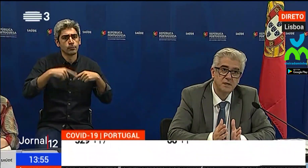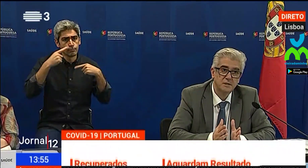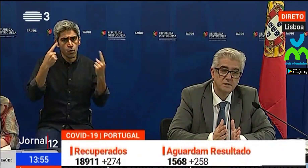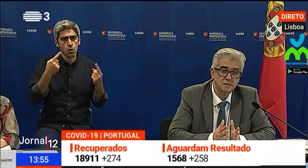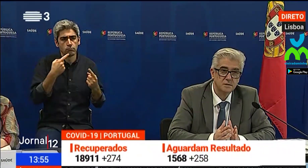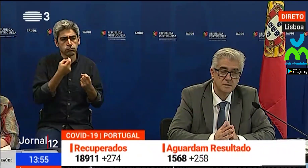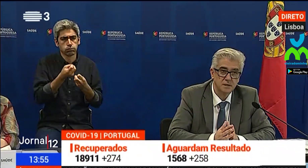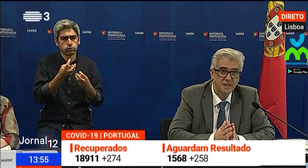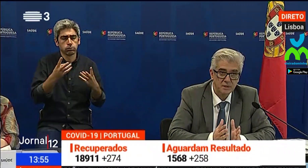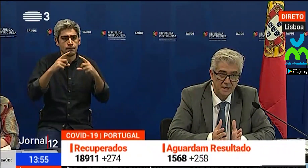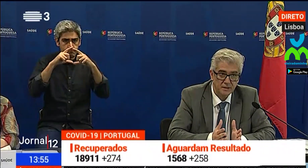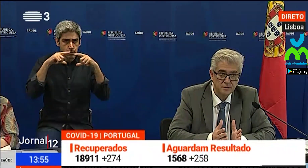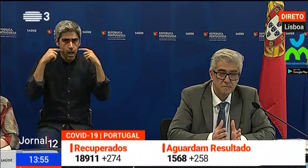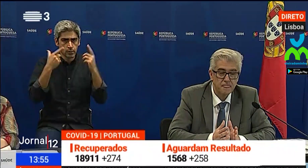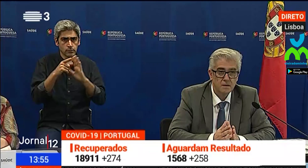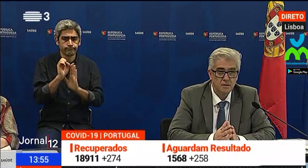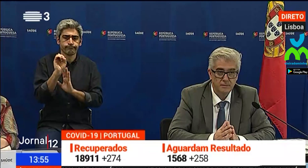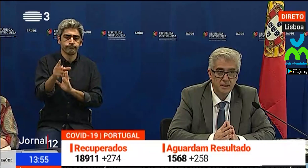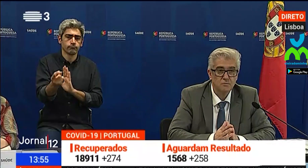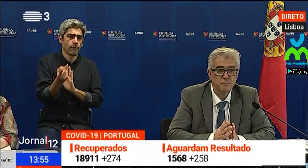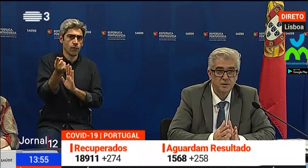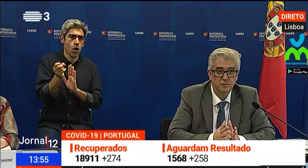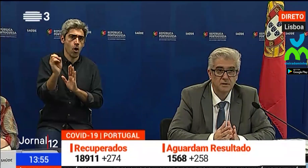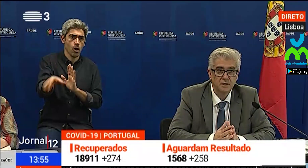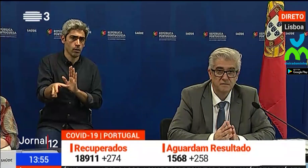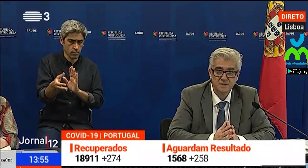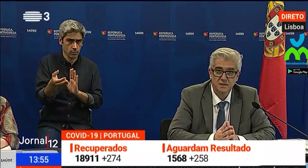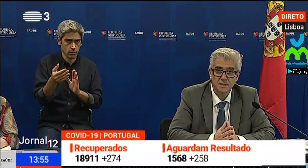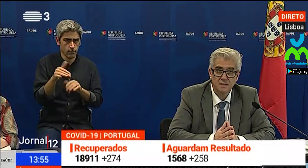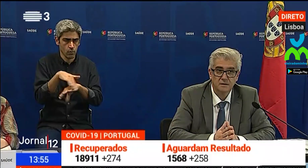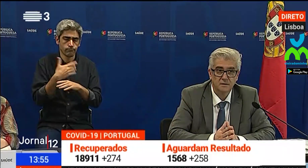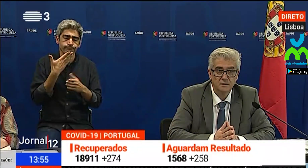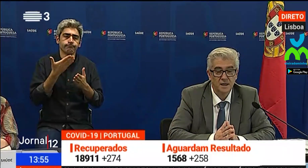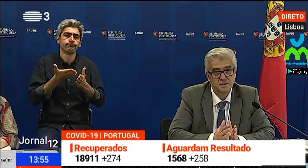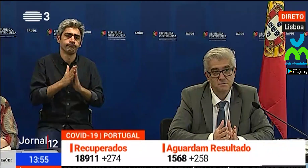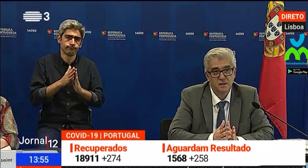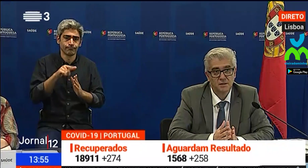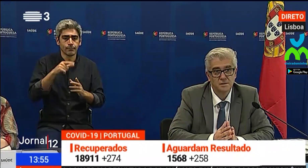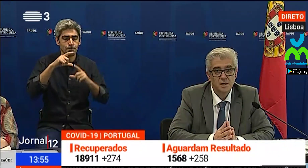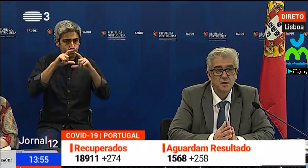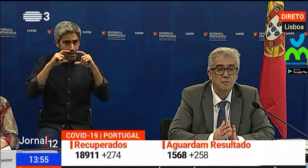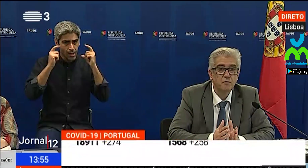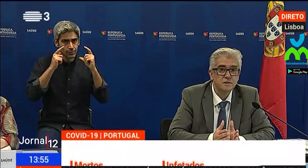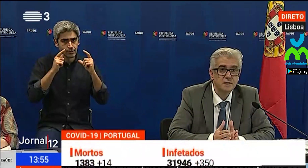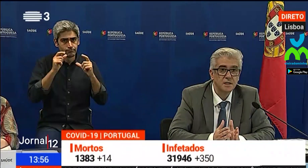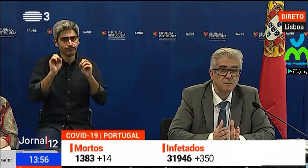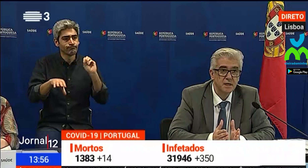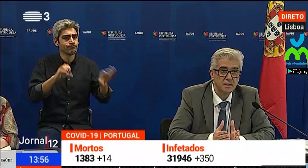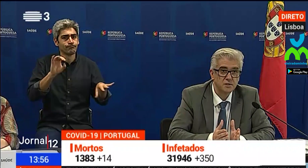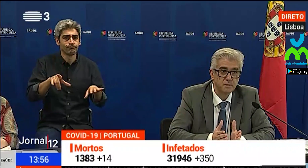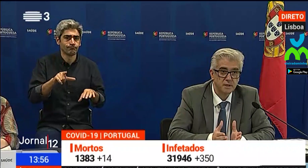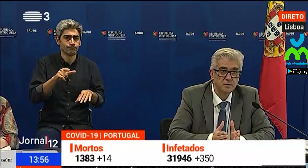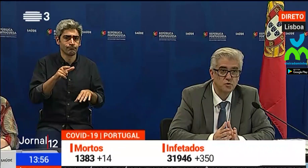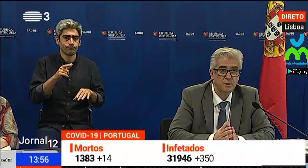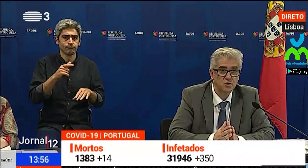muitas máscaras eliminadas. Ora bem, o apelo que queria fazer era que essas máscaras não fossem